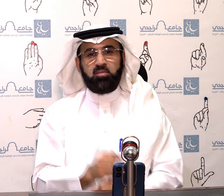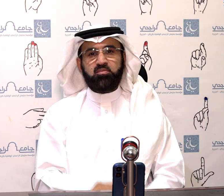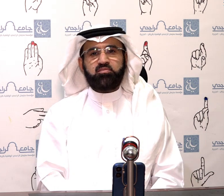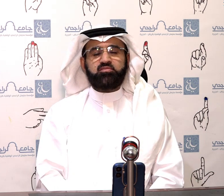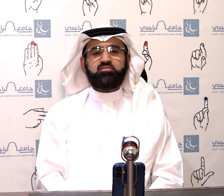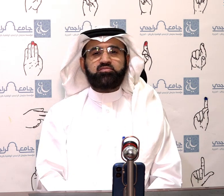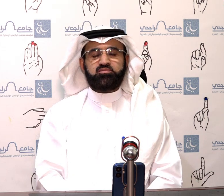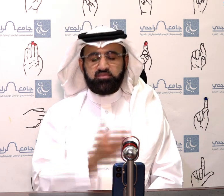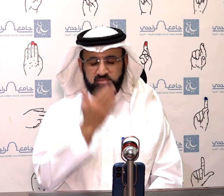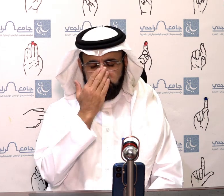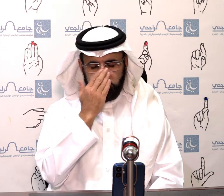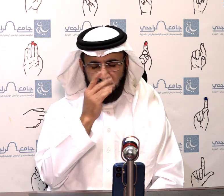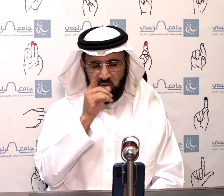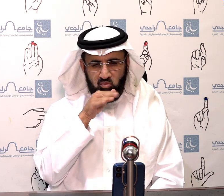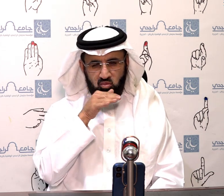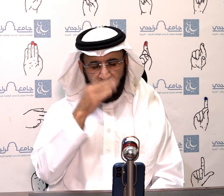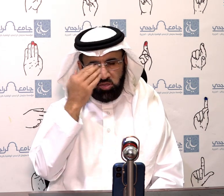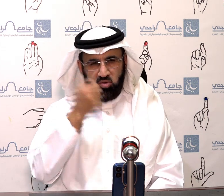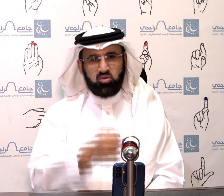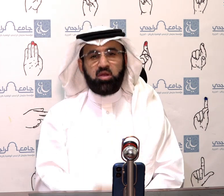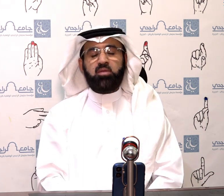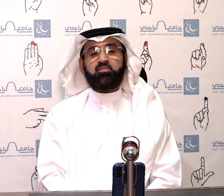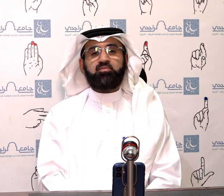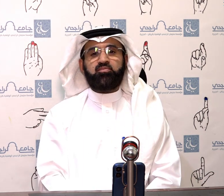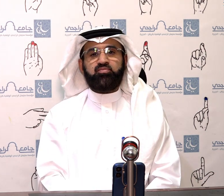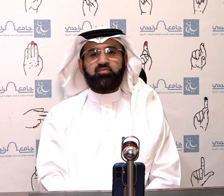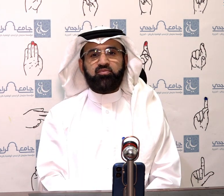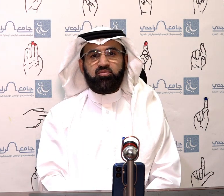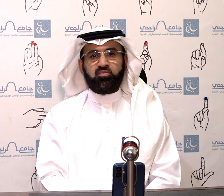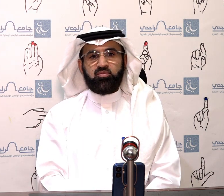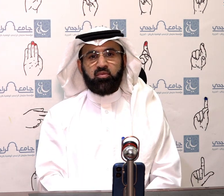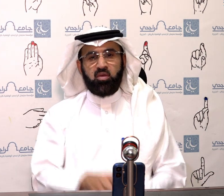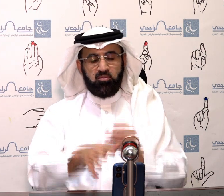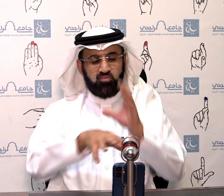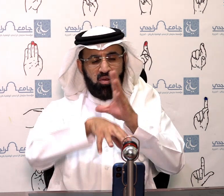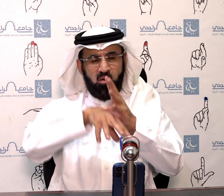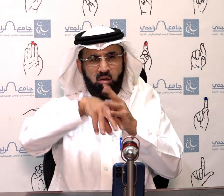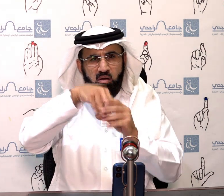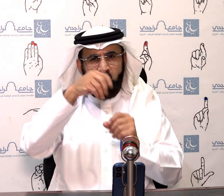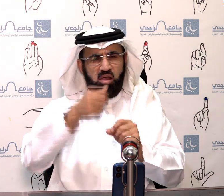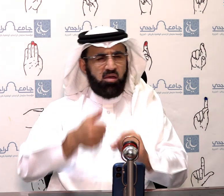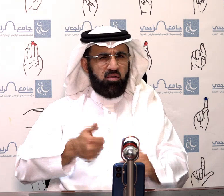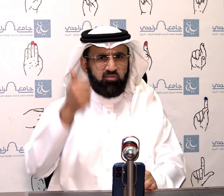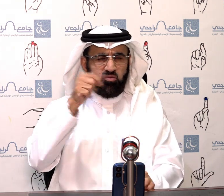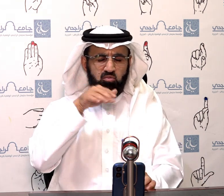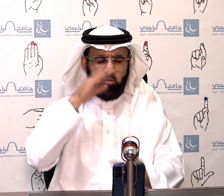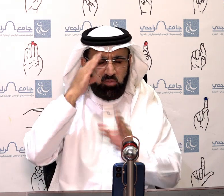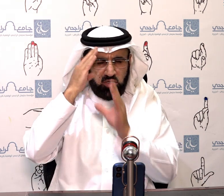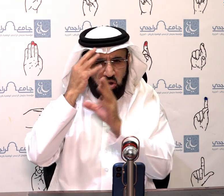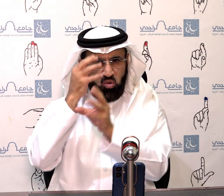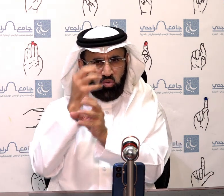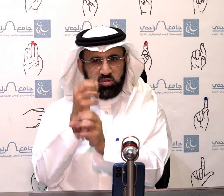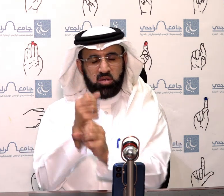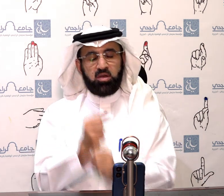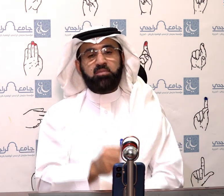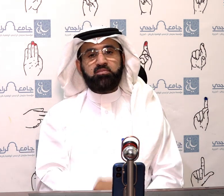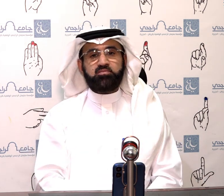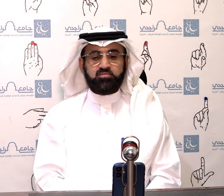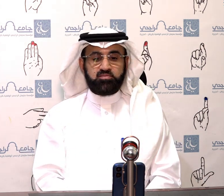عبده ورسوله وصفيه وخليله وخيرته من خلقه،